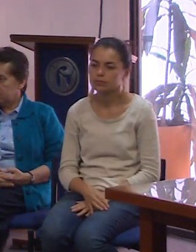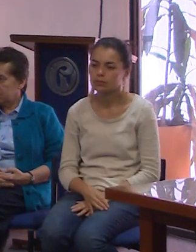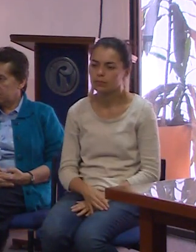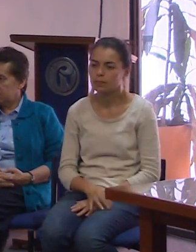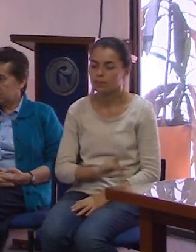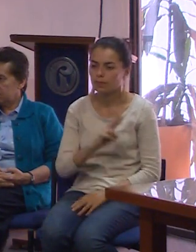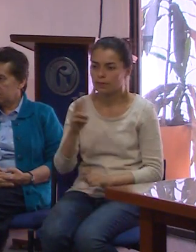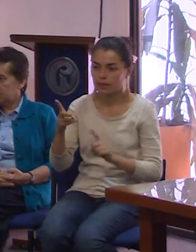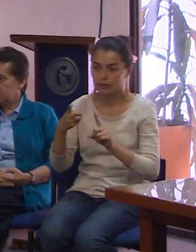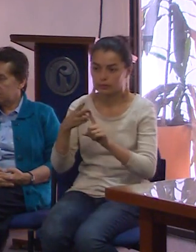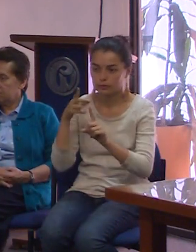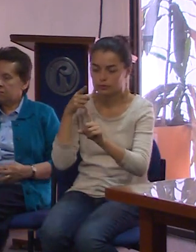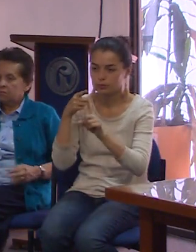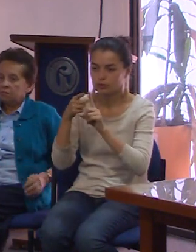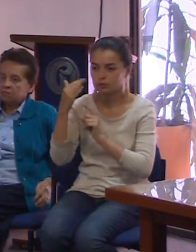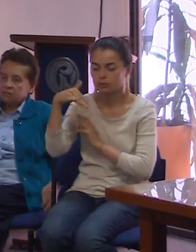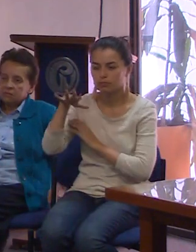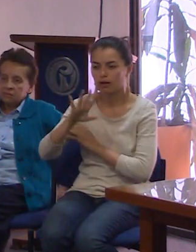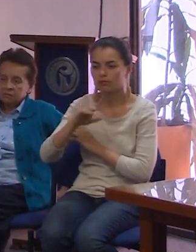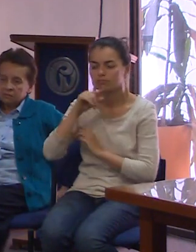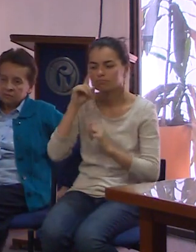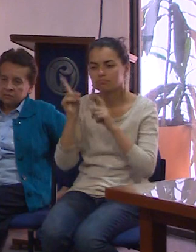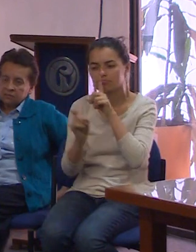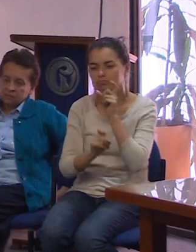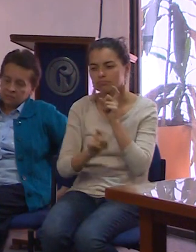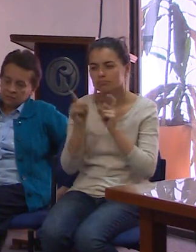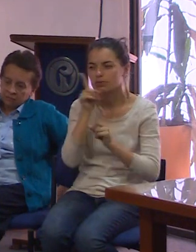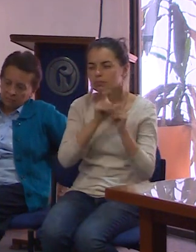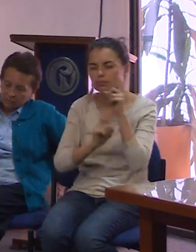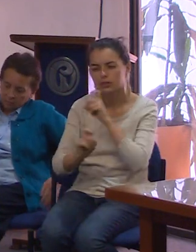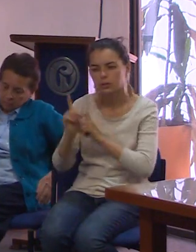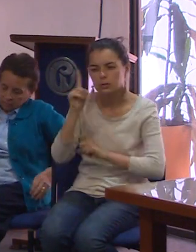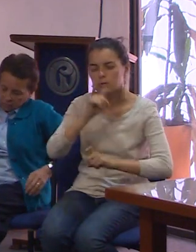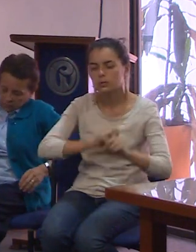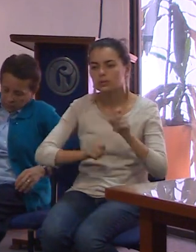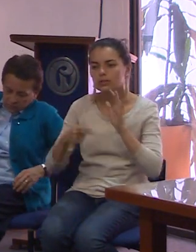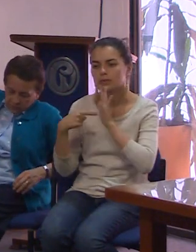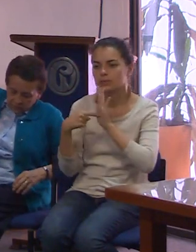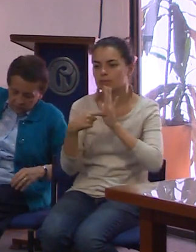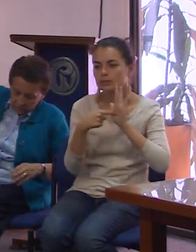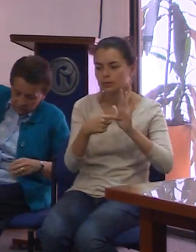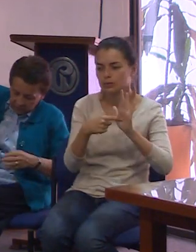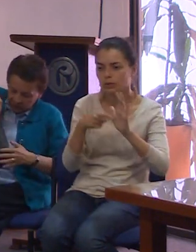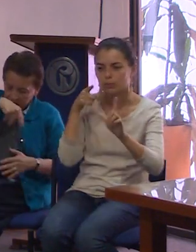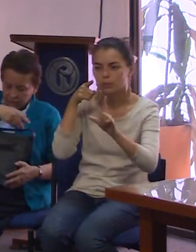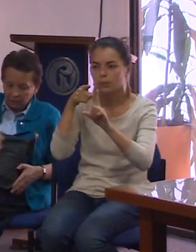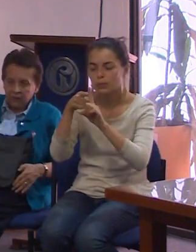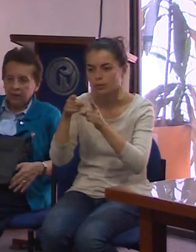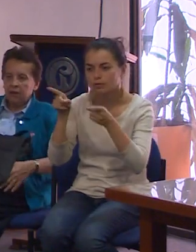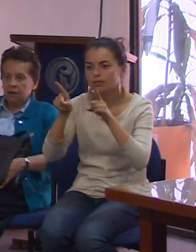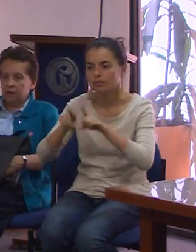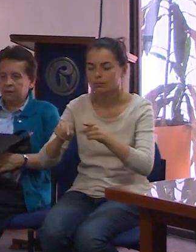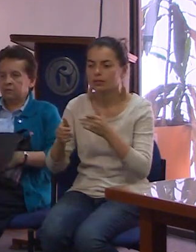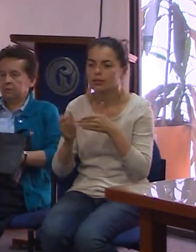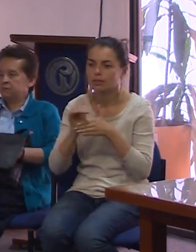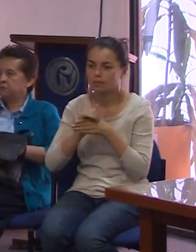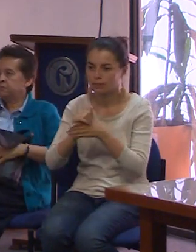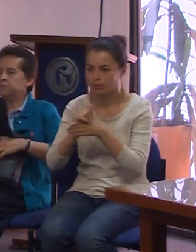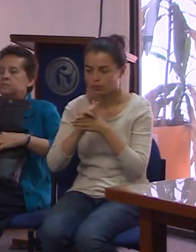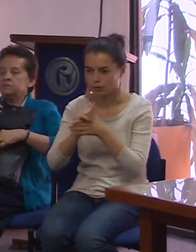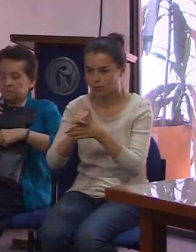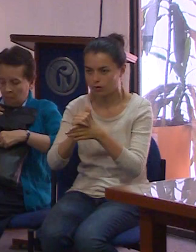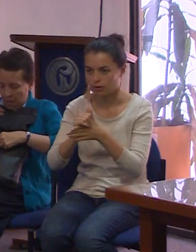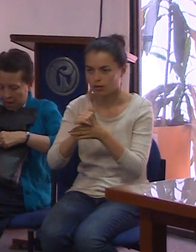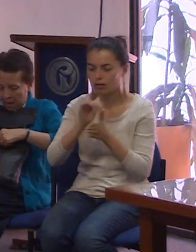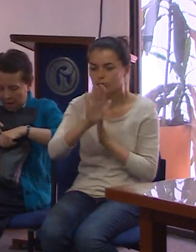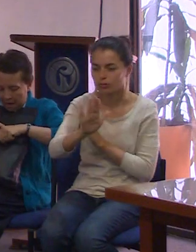El segundo es desarrollar bajo preguntas orientadoras la presentación, propósitos, metodologías y propuestas de cada una